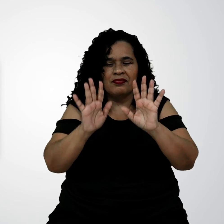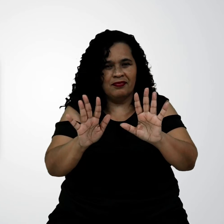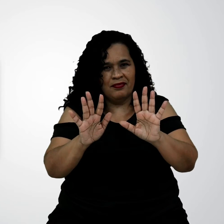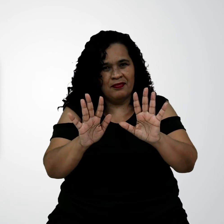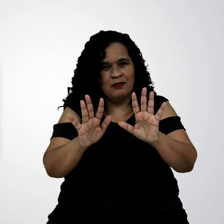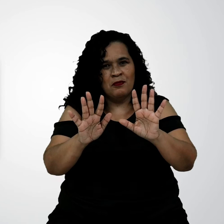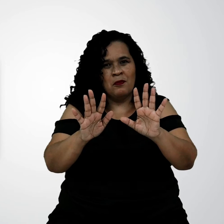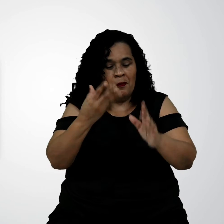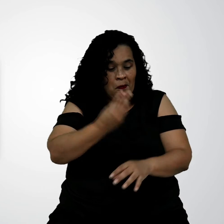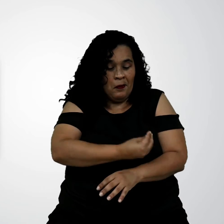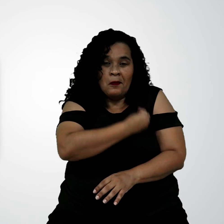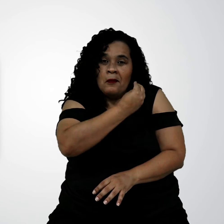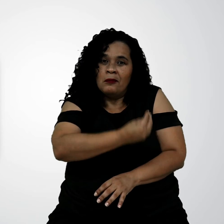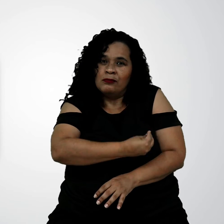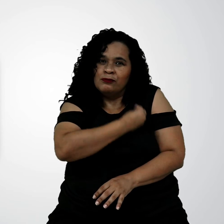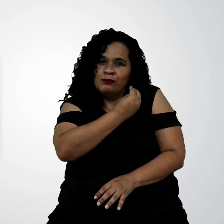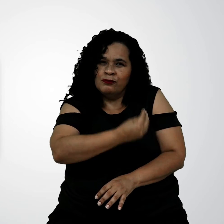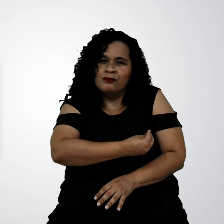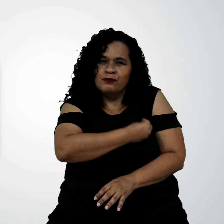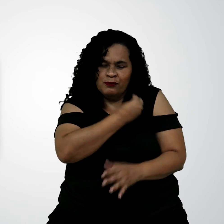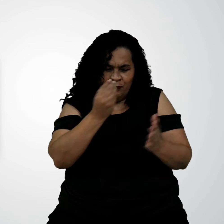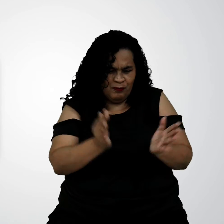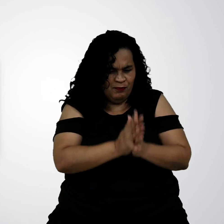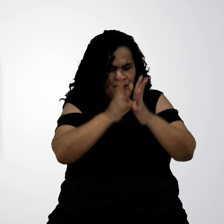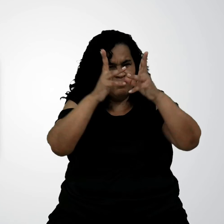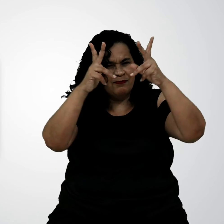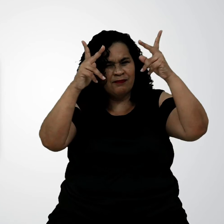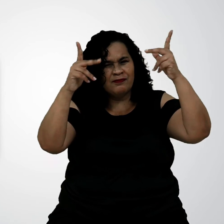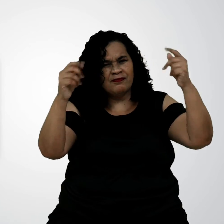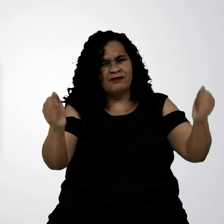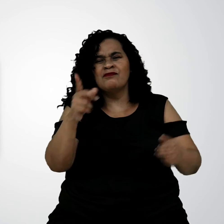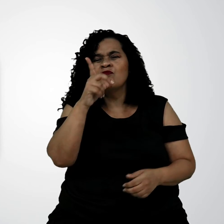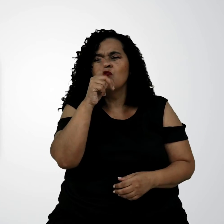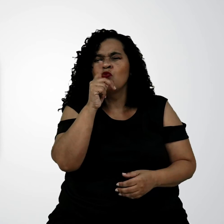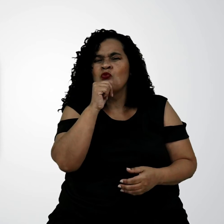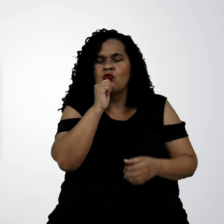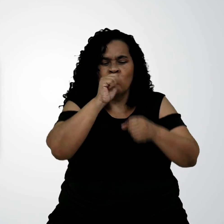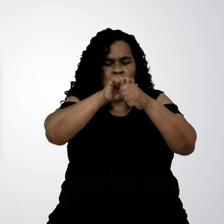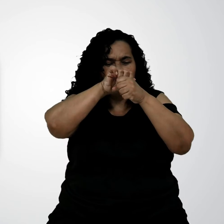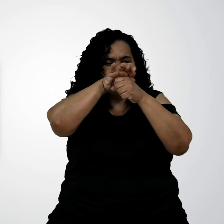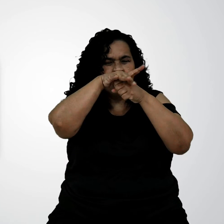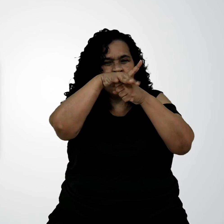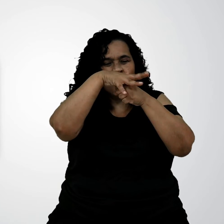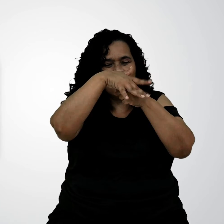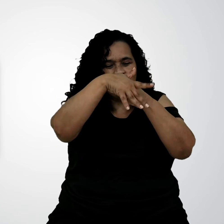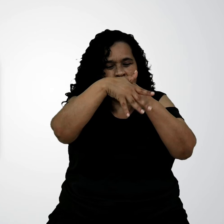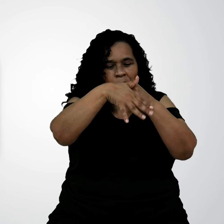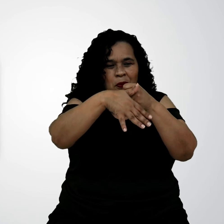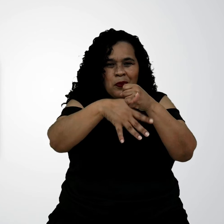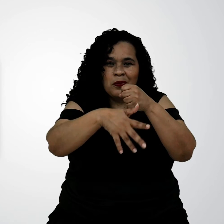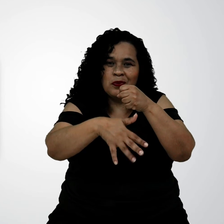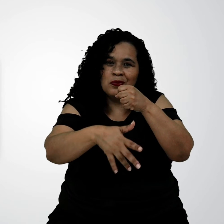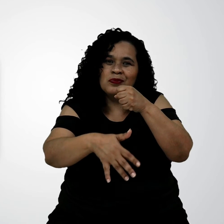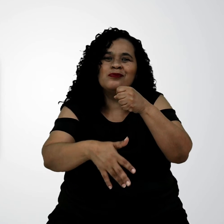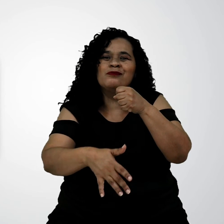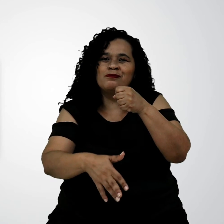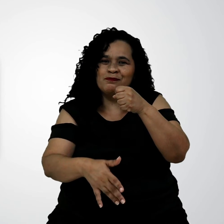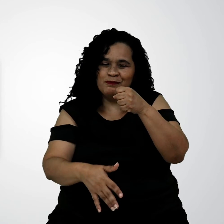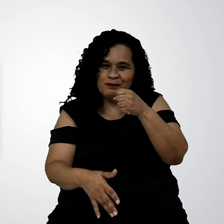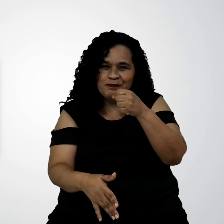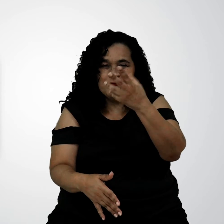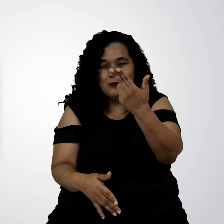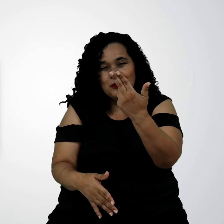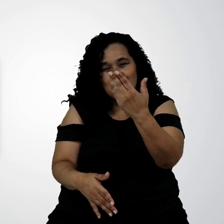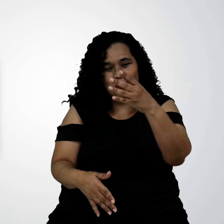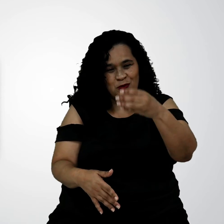abundante é a vida que a água transborda, que ela passa pela borda, ela desce pelo copo, ela espalha-se pela mesa, ela